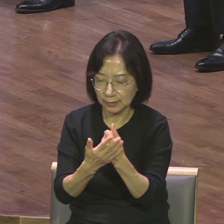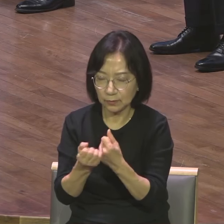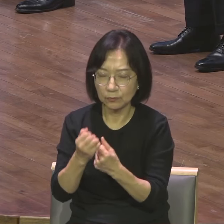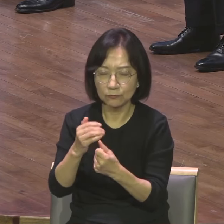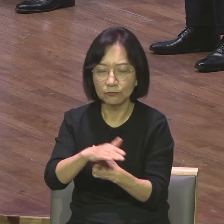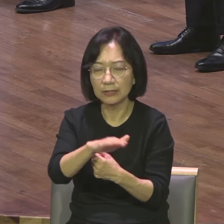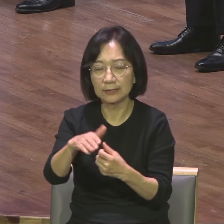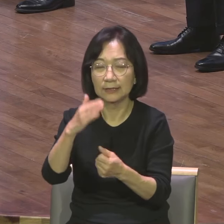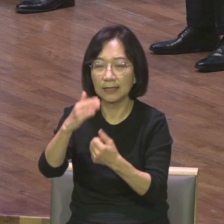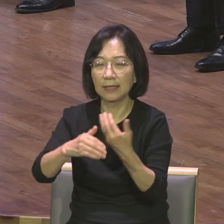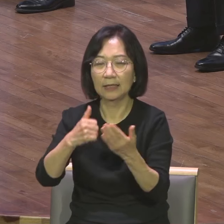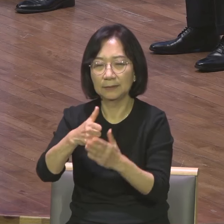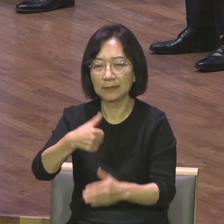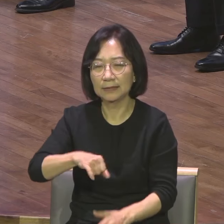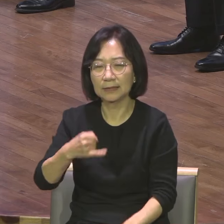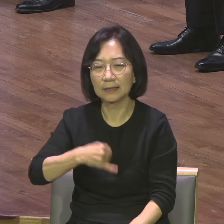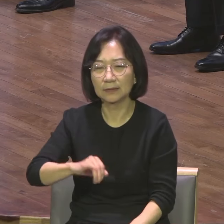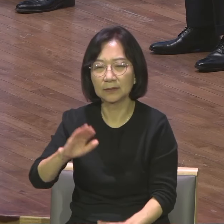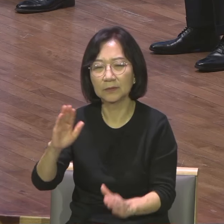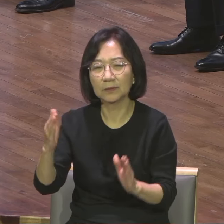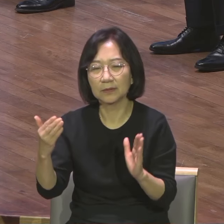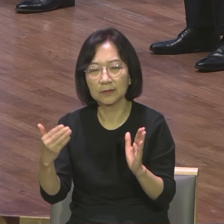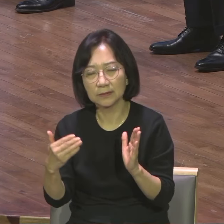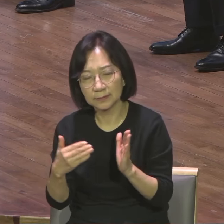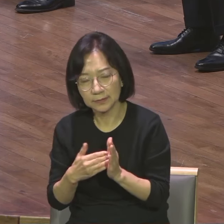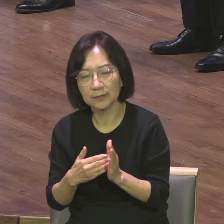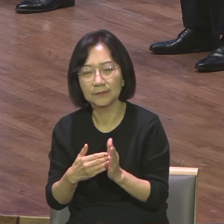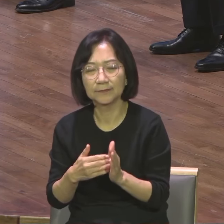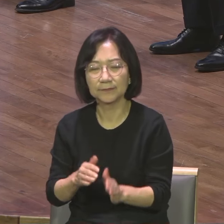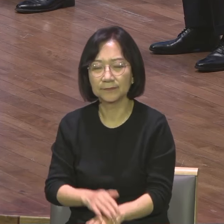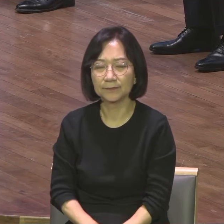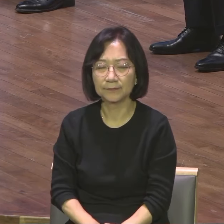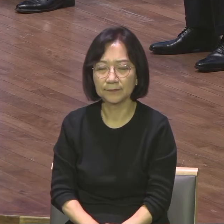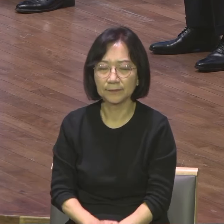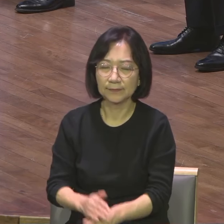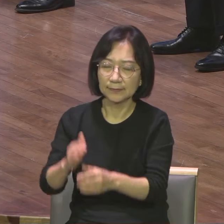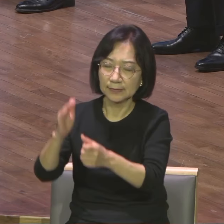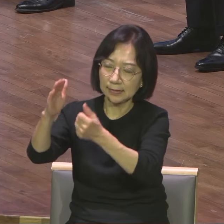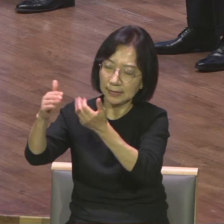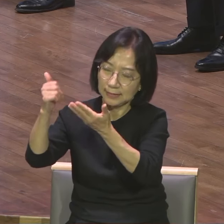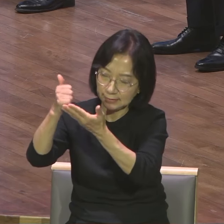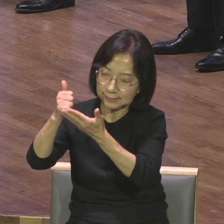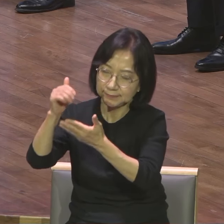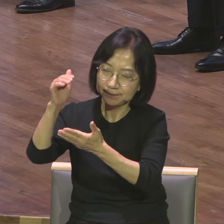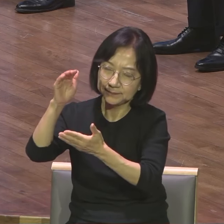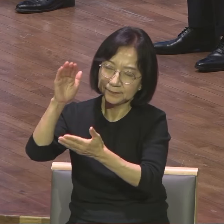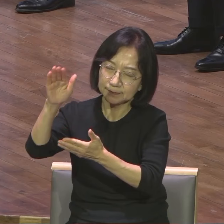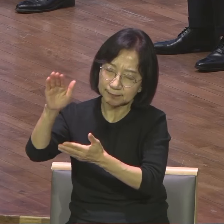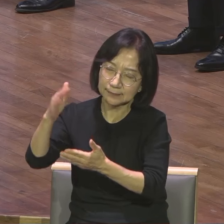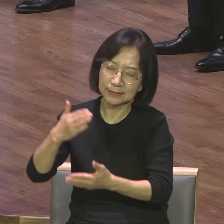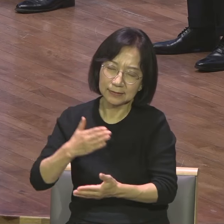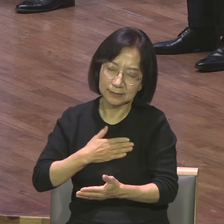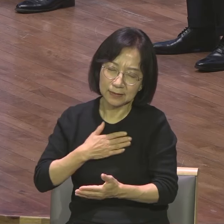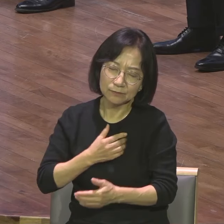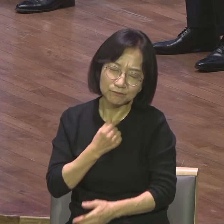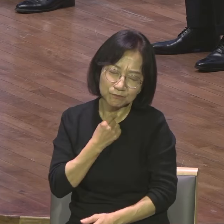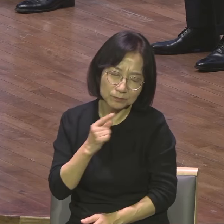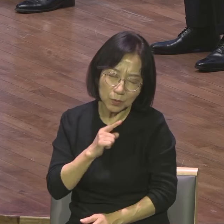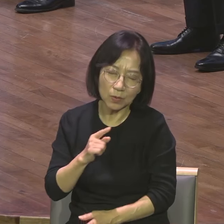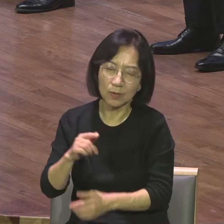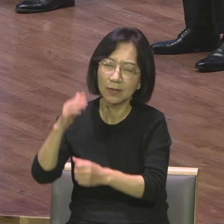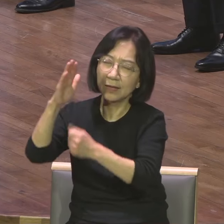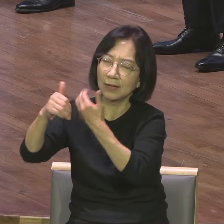이것만으로 우리는 모든 것을 받은 것임을 믿습니다. 하나님, 나의 소원이 하나님을 사랑하고